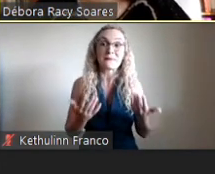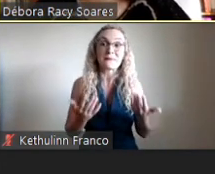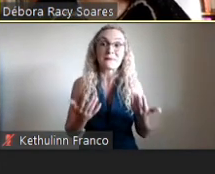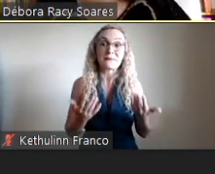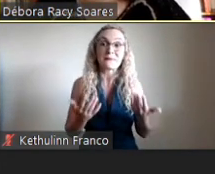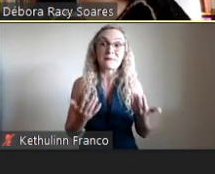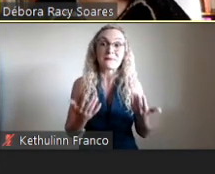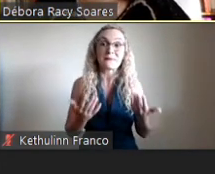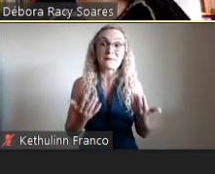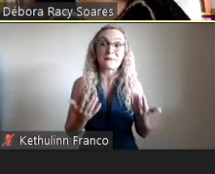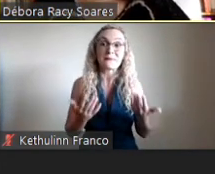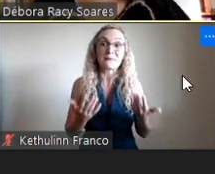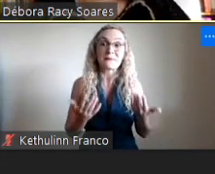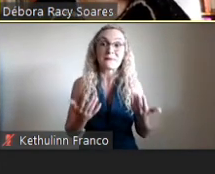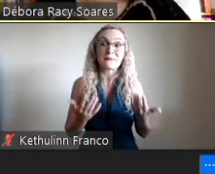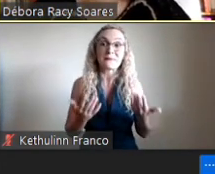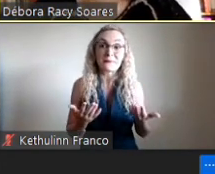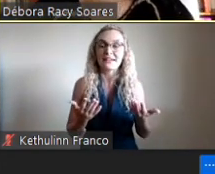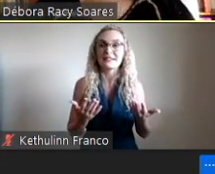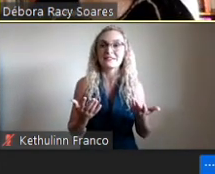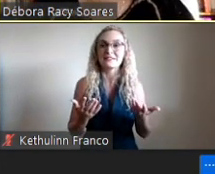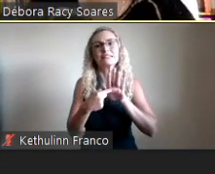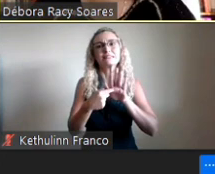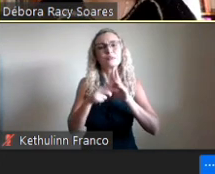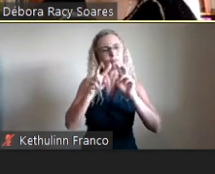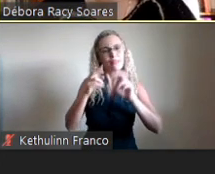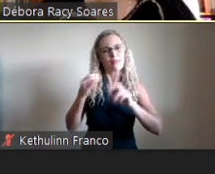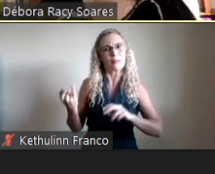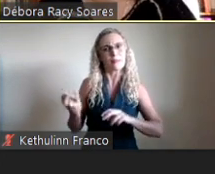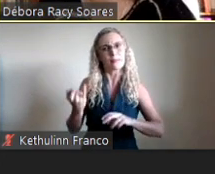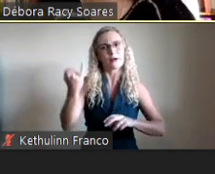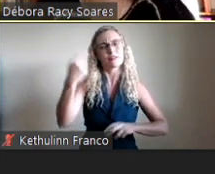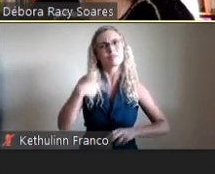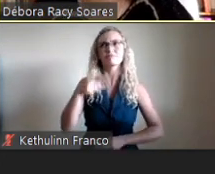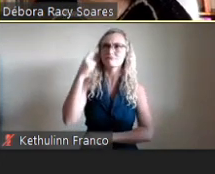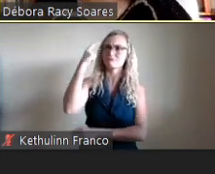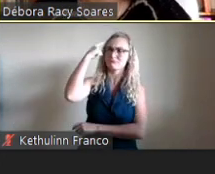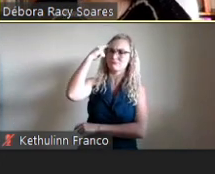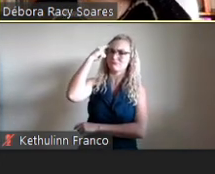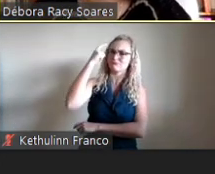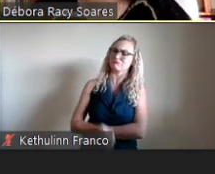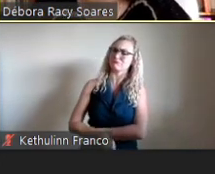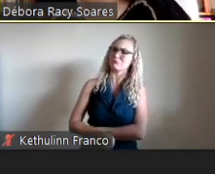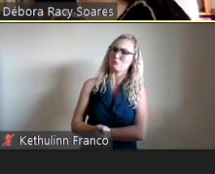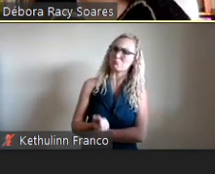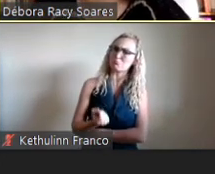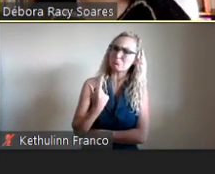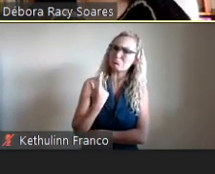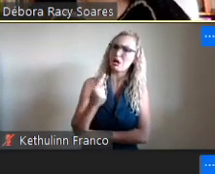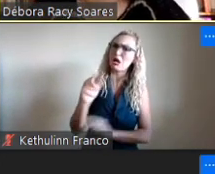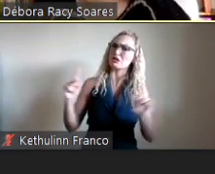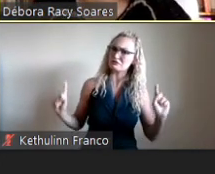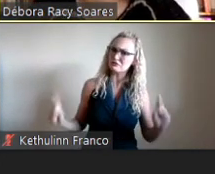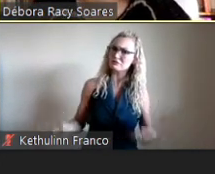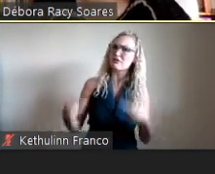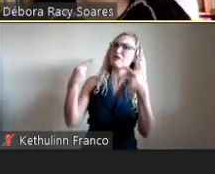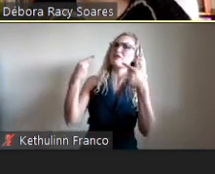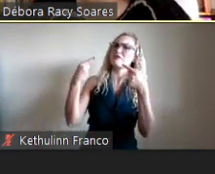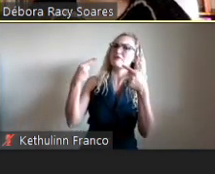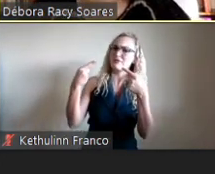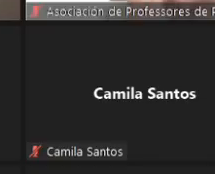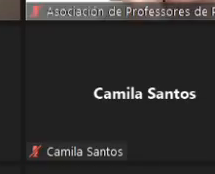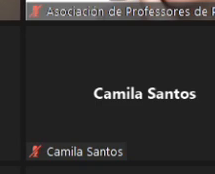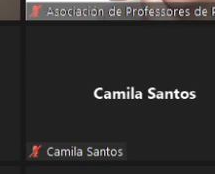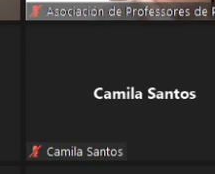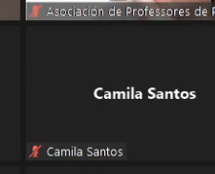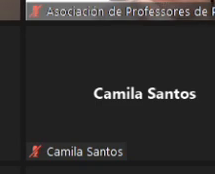nossa, quantos desafios, gente, quantos desafios vocês têm que enfrentar, né? Eu sou professora de português como língua estrangeira,